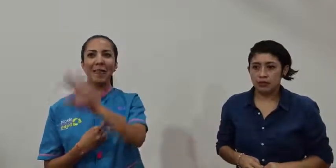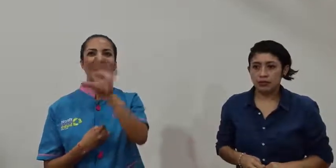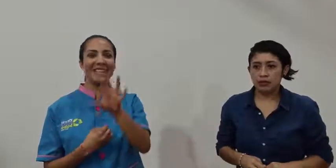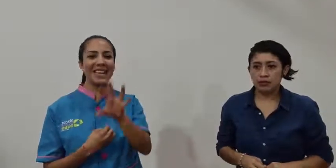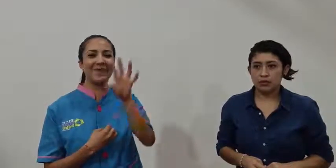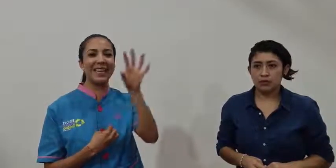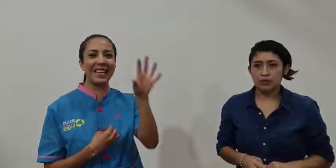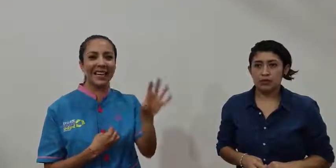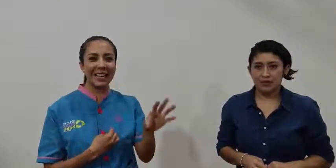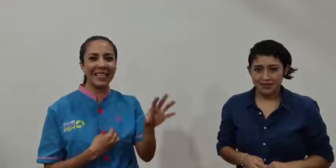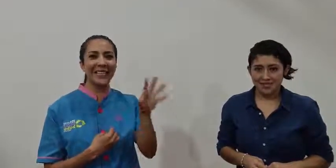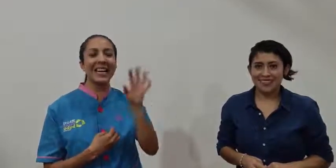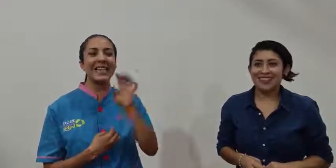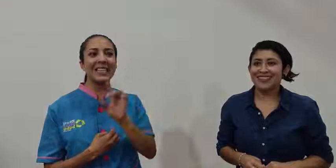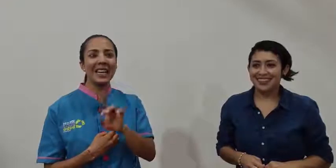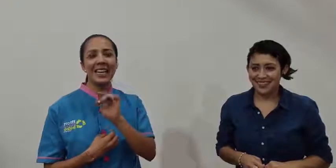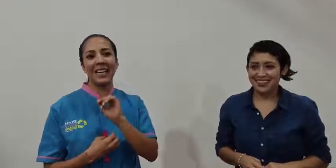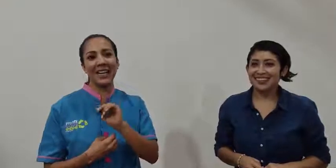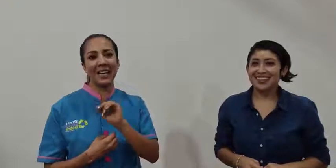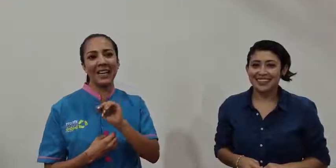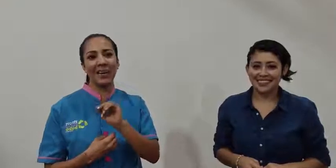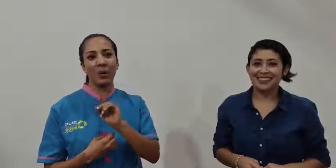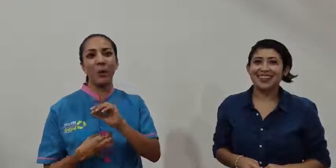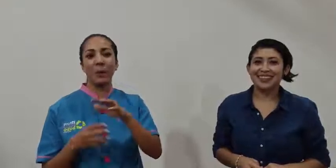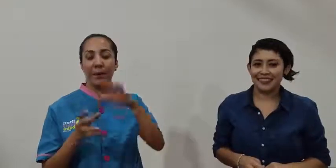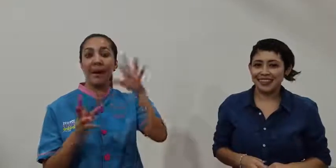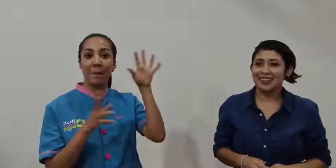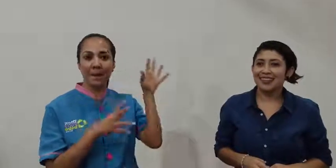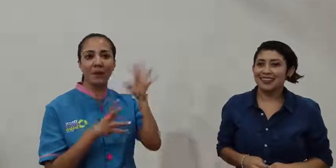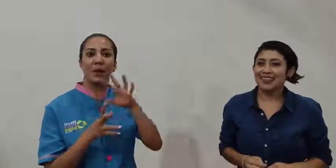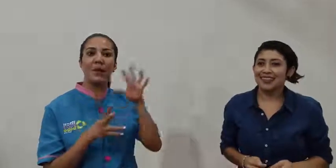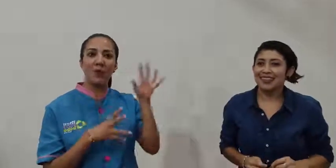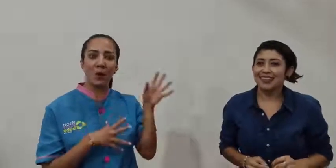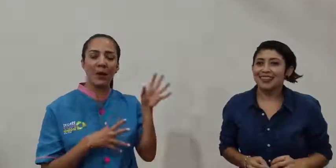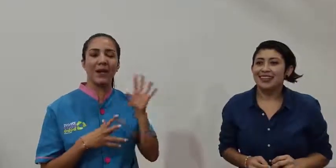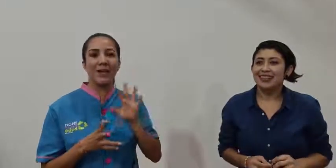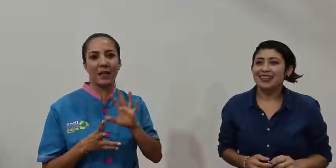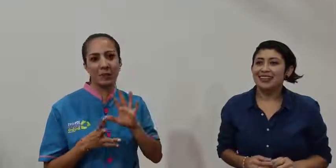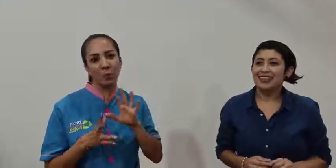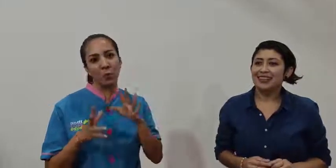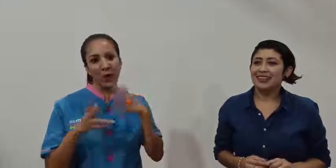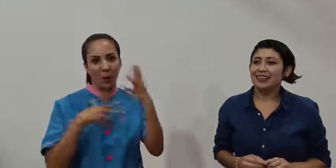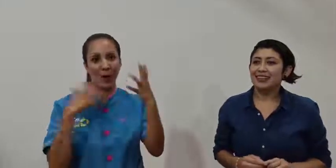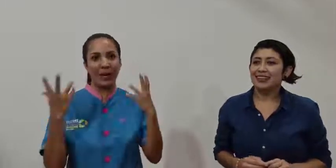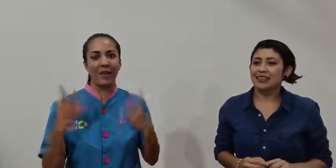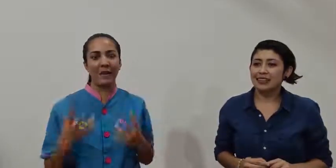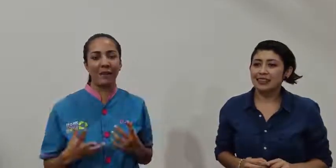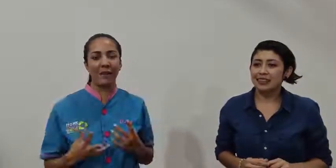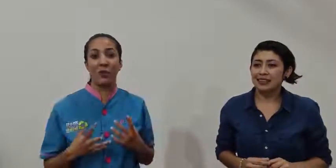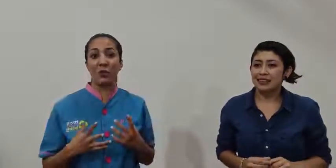lengua de señas mexicanas, ya que cada país o cada idioma tiene su lenguaje diferente.